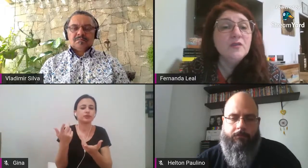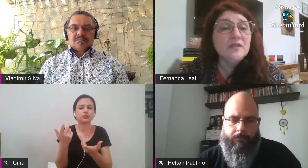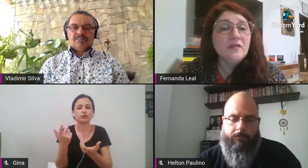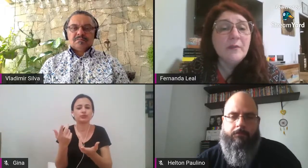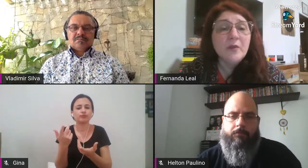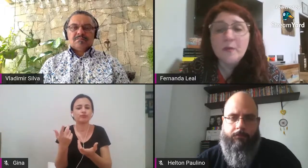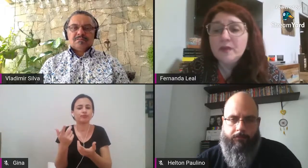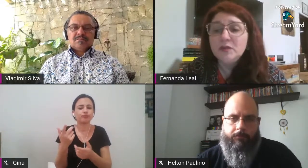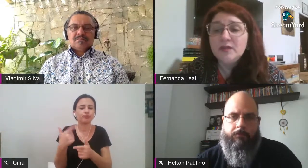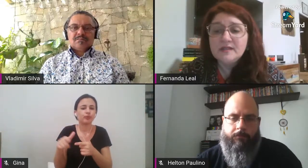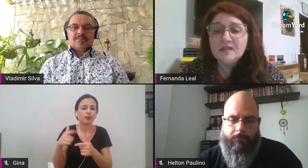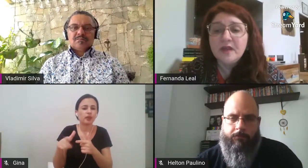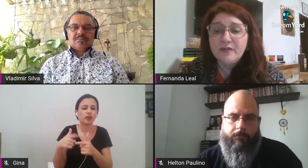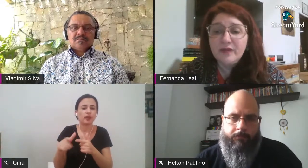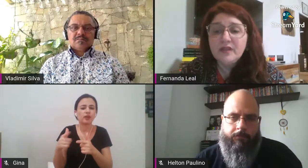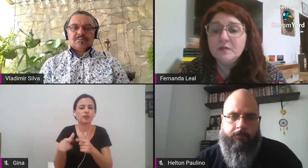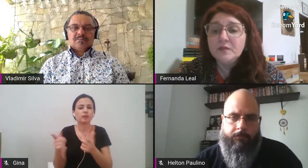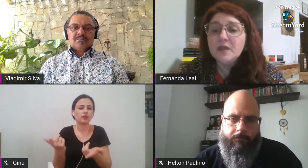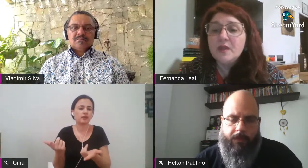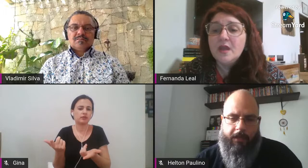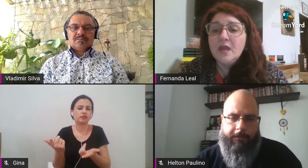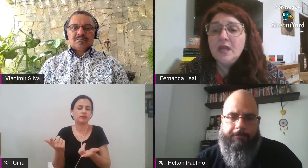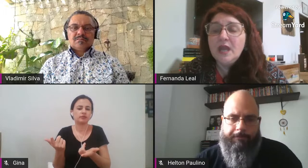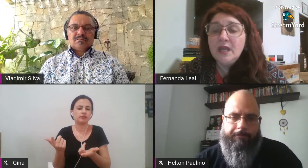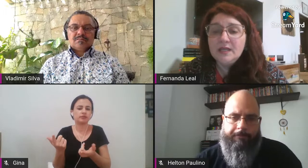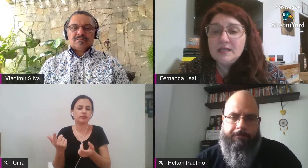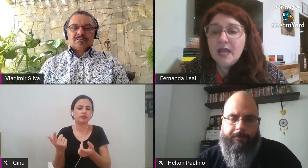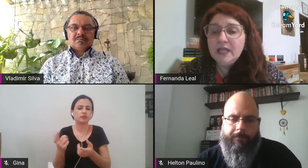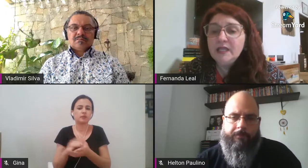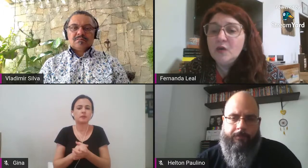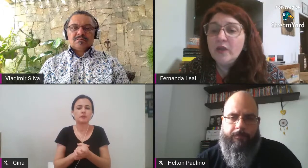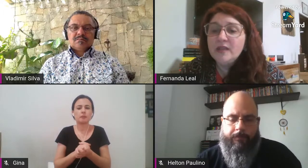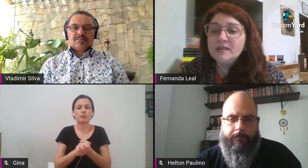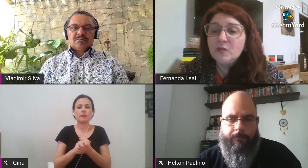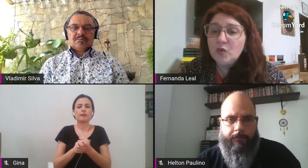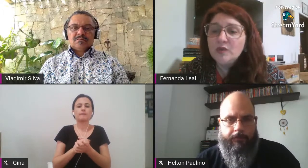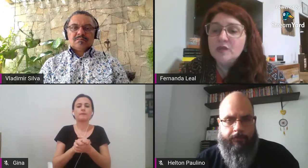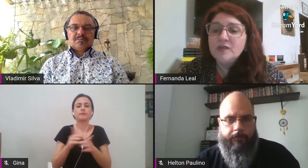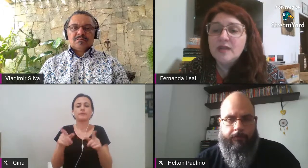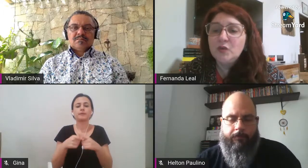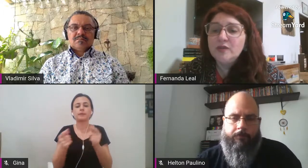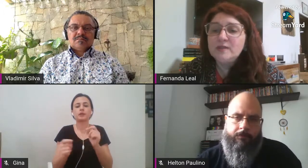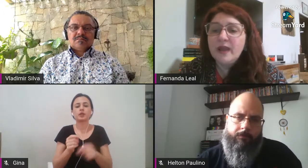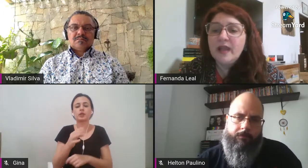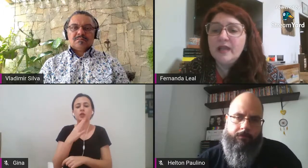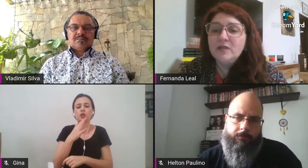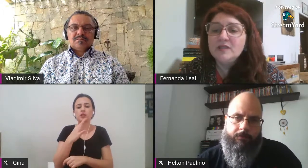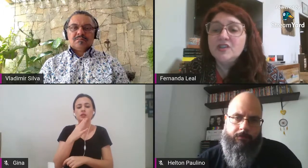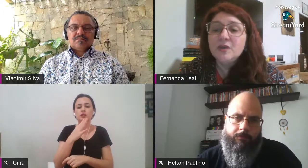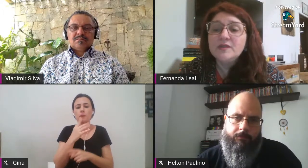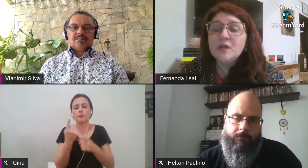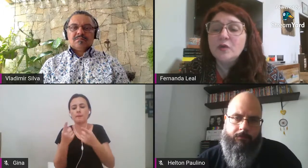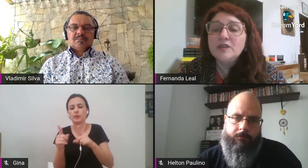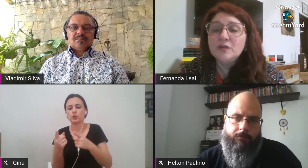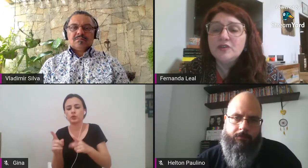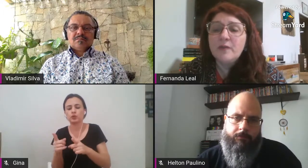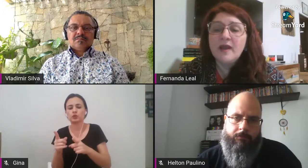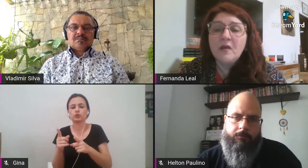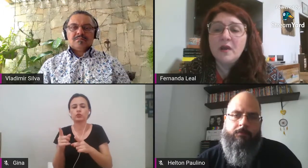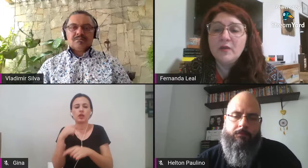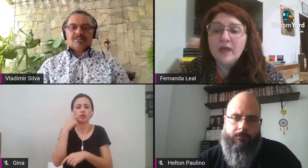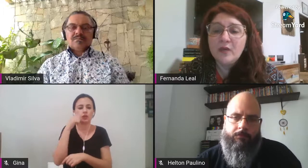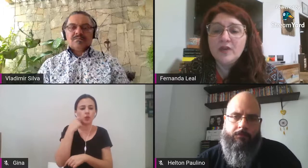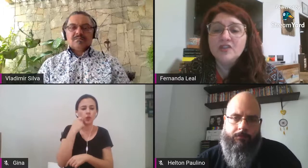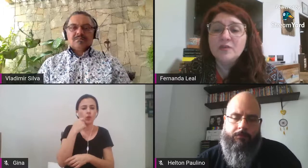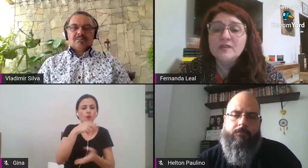questões, inclusive, da própria manutenção da vida. E ela diz ainda que conhece músicos, atores e bailarinos que estão sem condições de